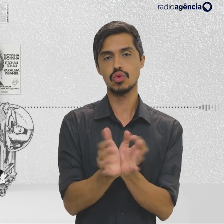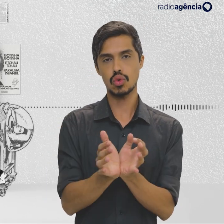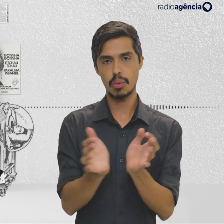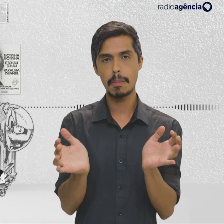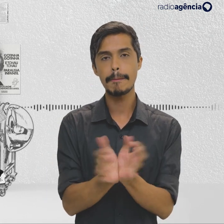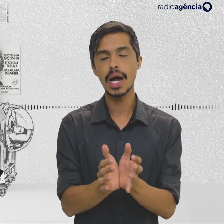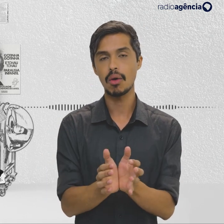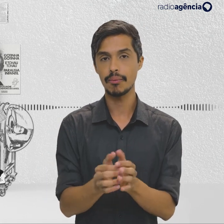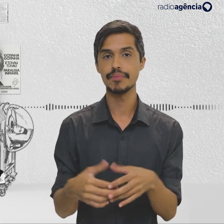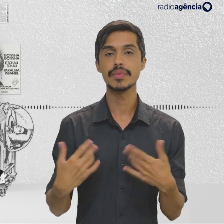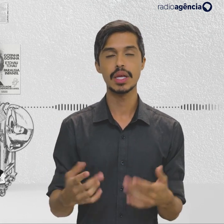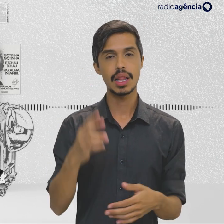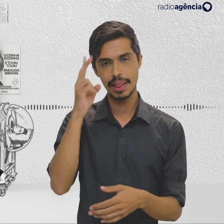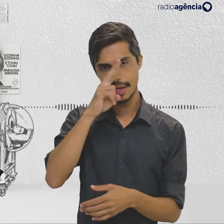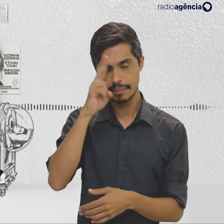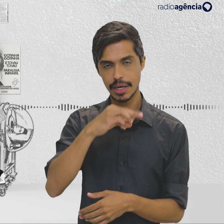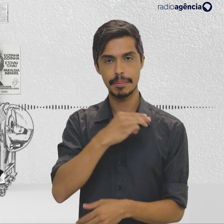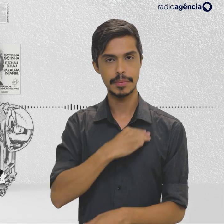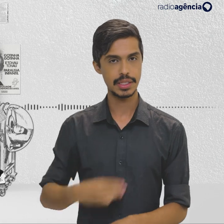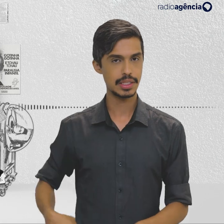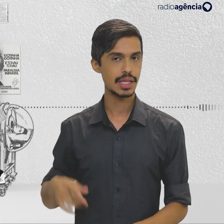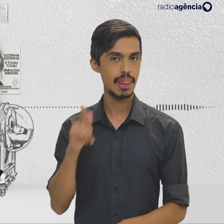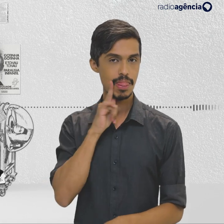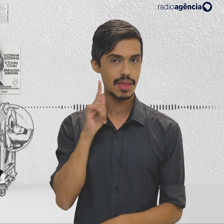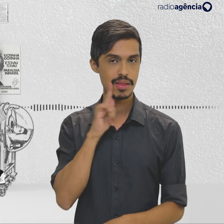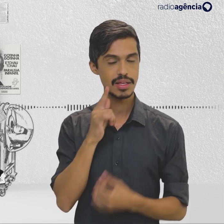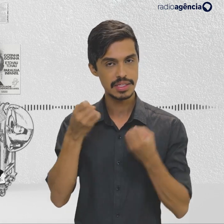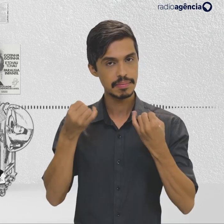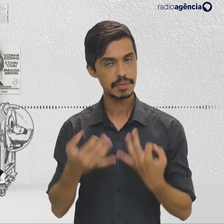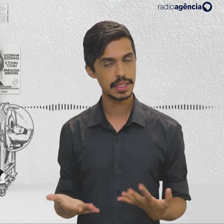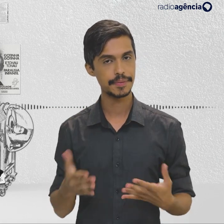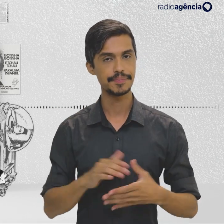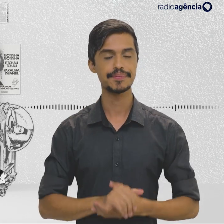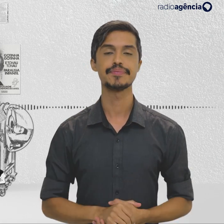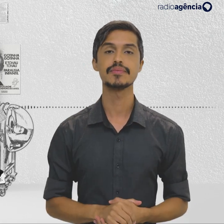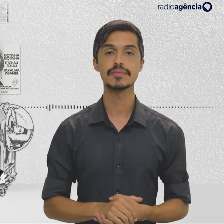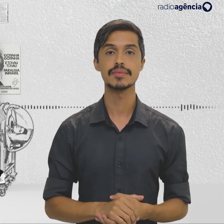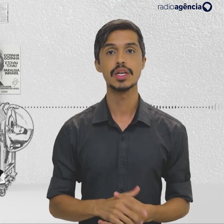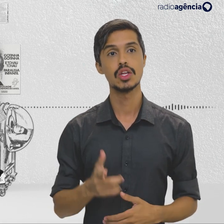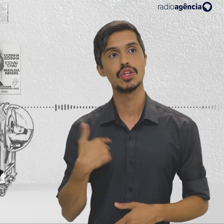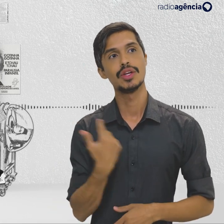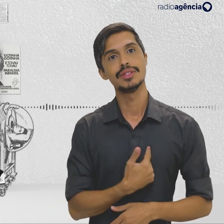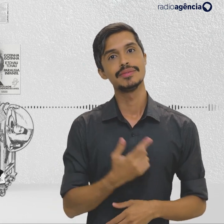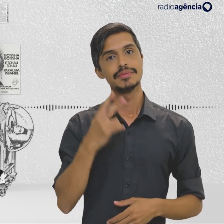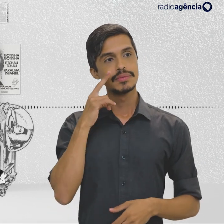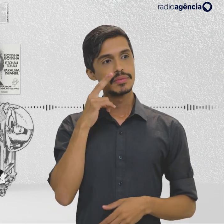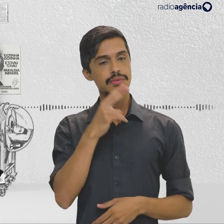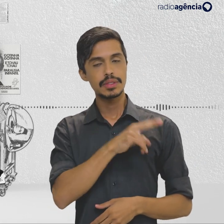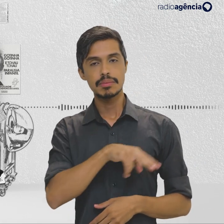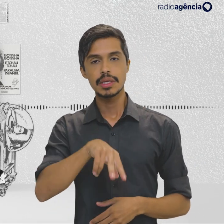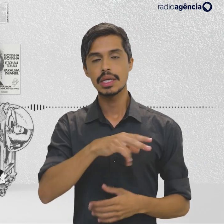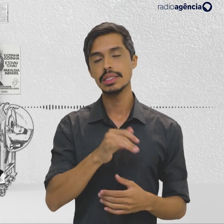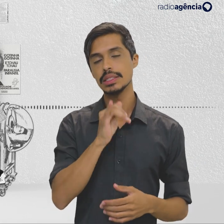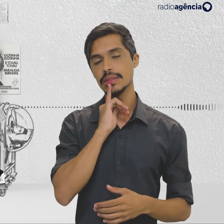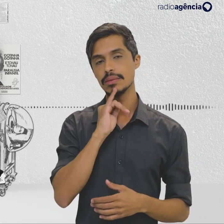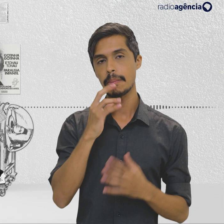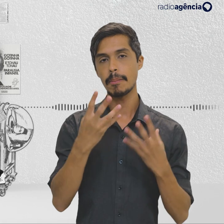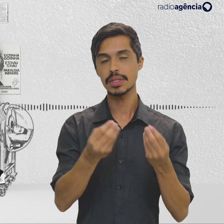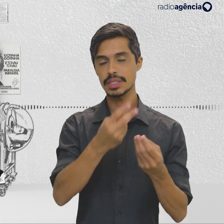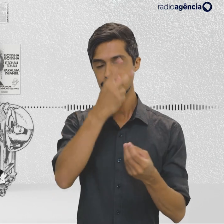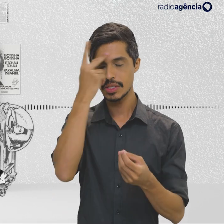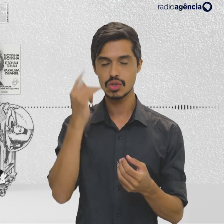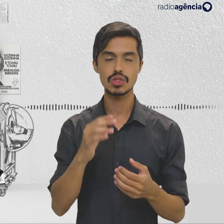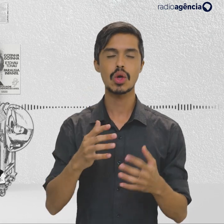coletiva como lembra a ministra da Saúde nízia Trindade e o que nós vemos infelizmente é que muitas